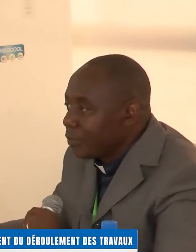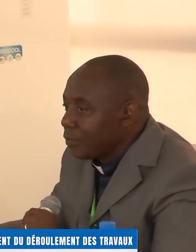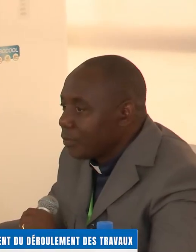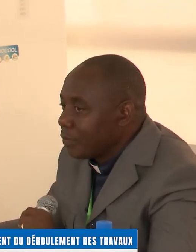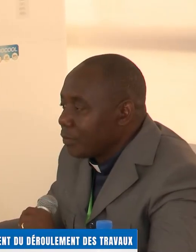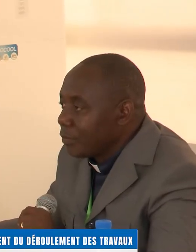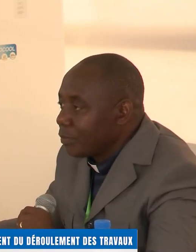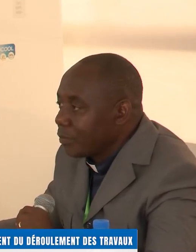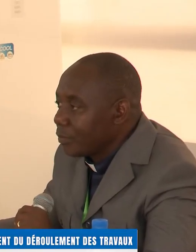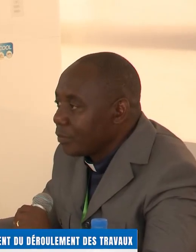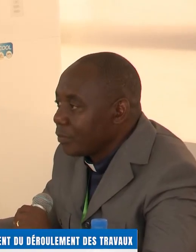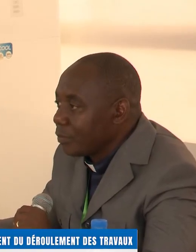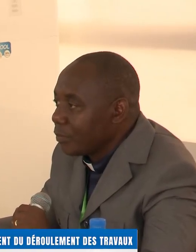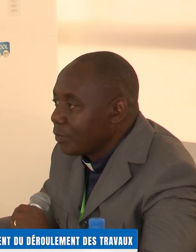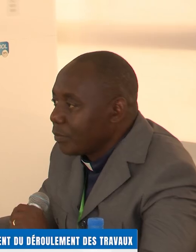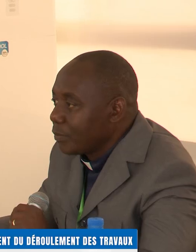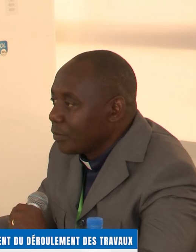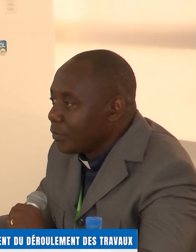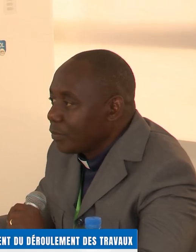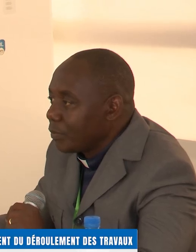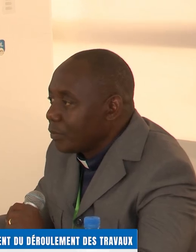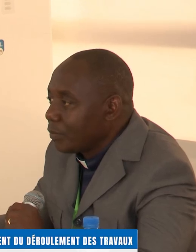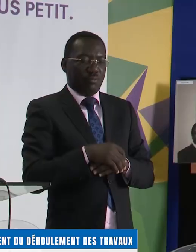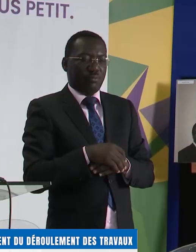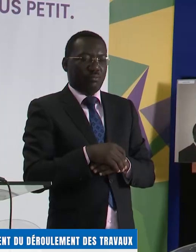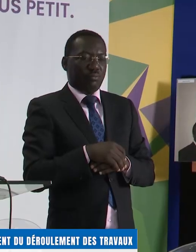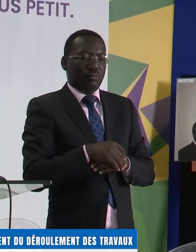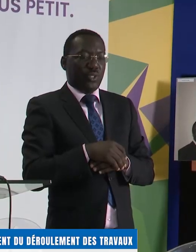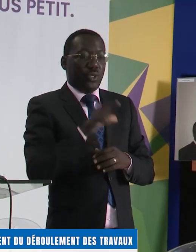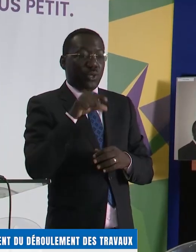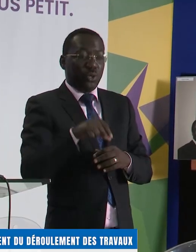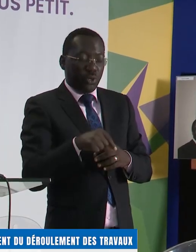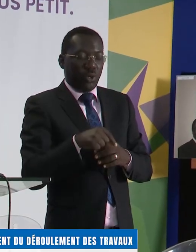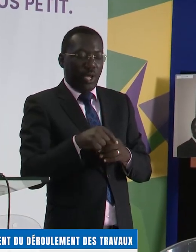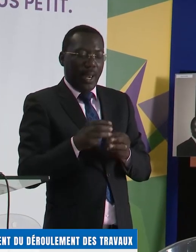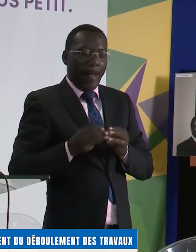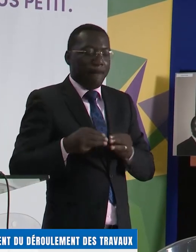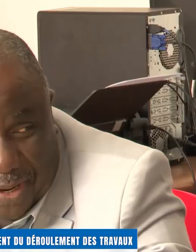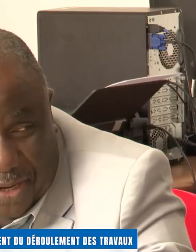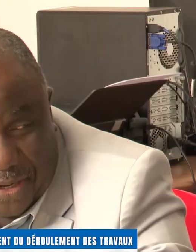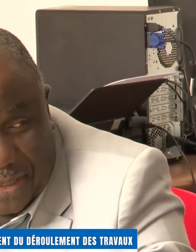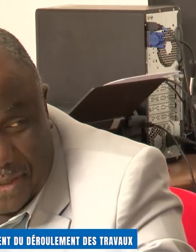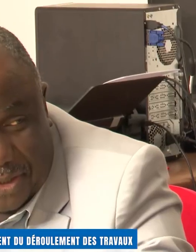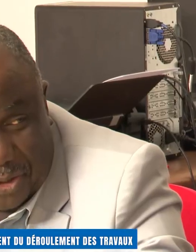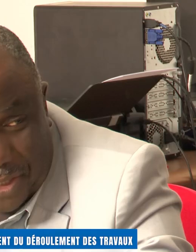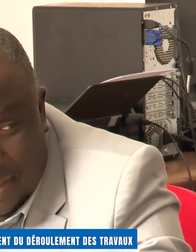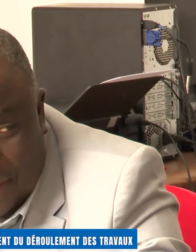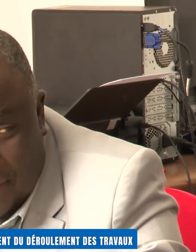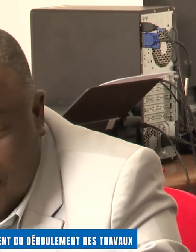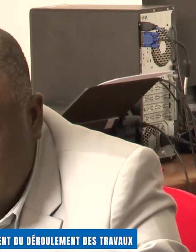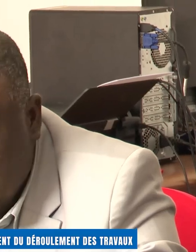de l'ensemble des concitoyens que la méthodologie d'adoption des